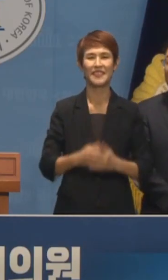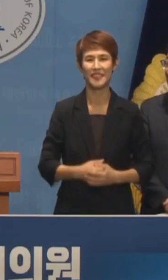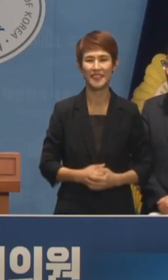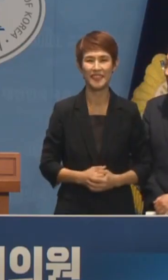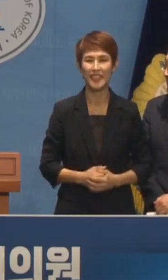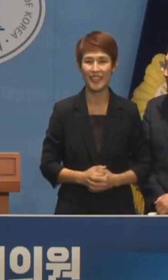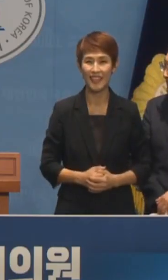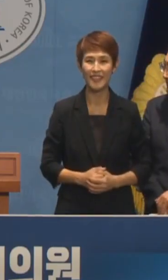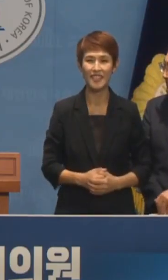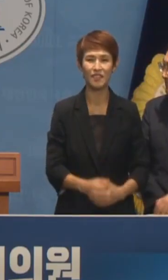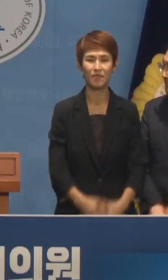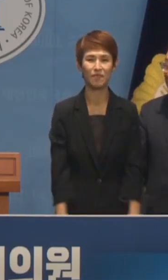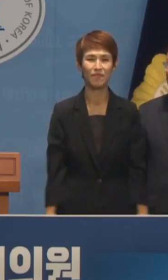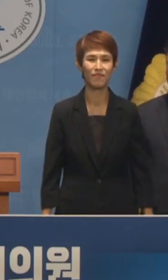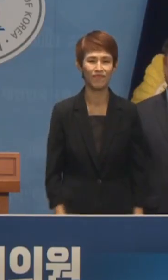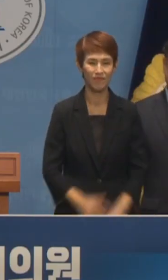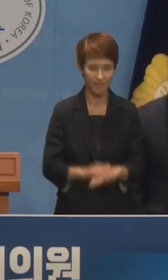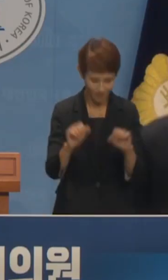그럼 체력.